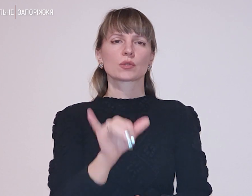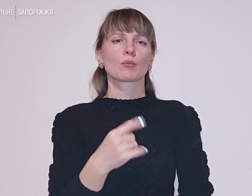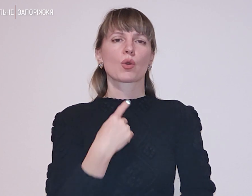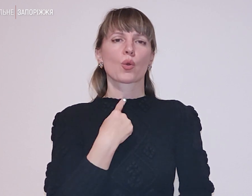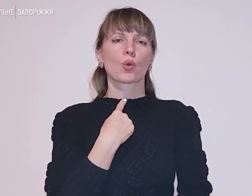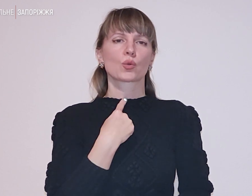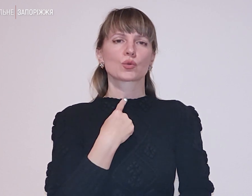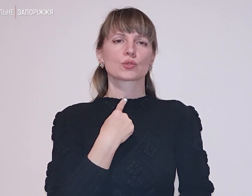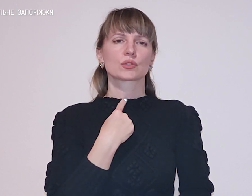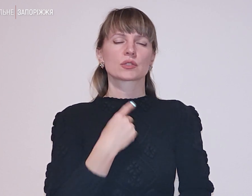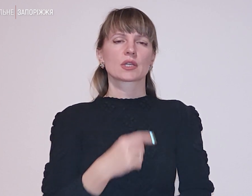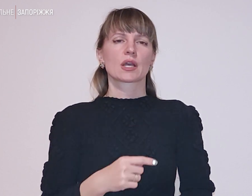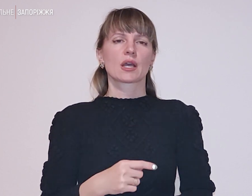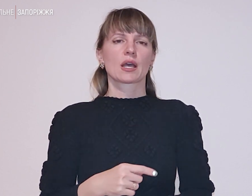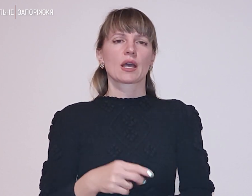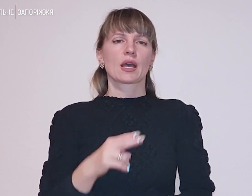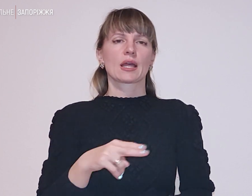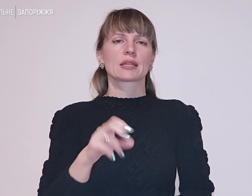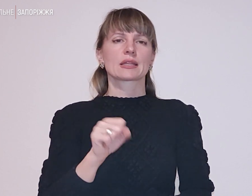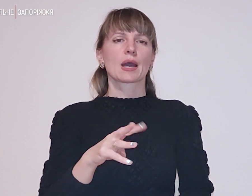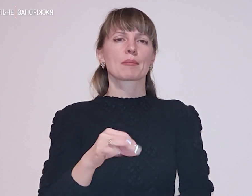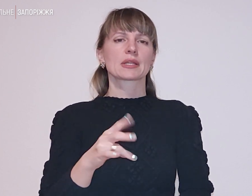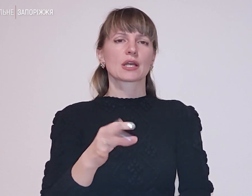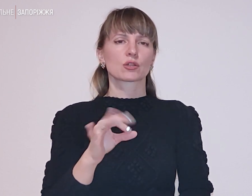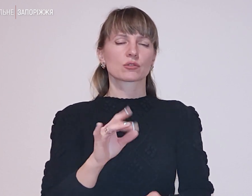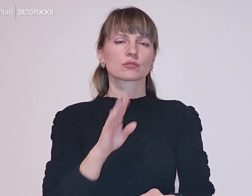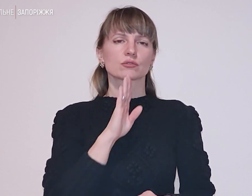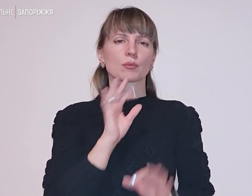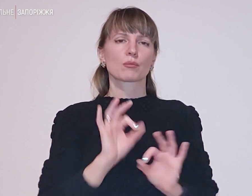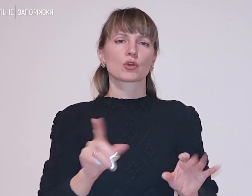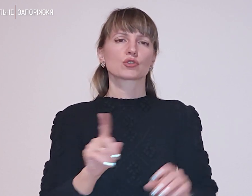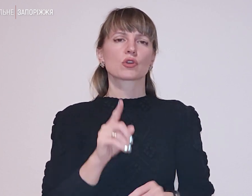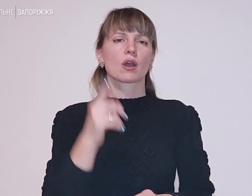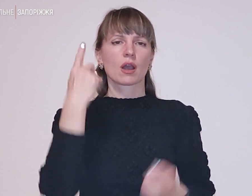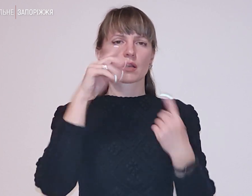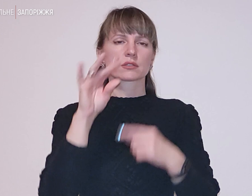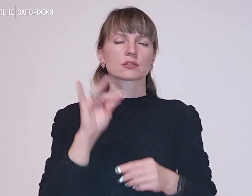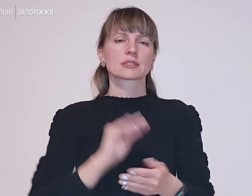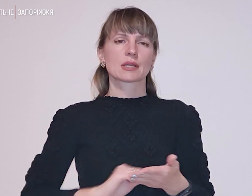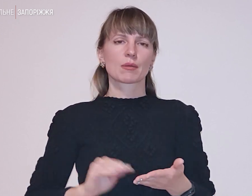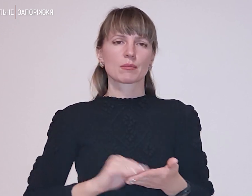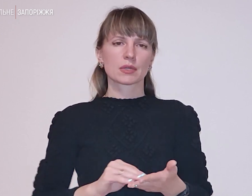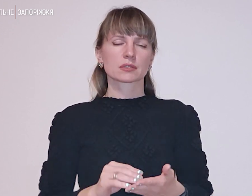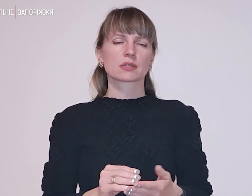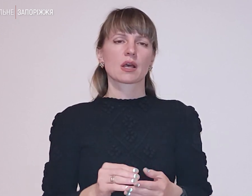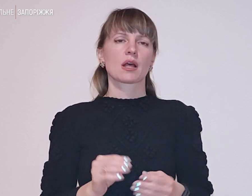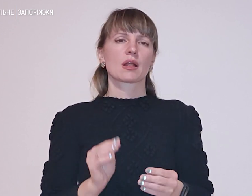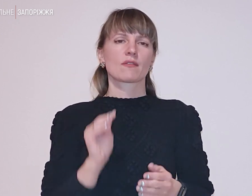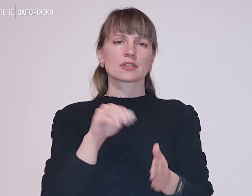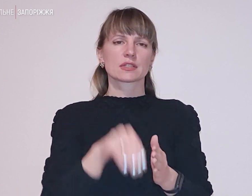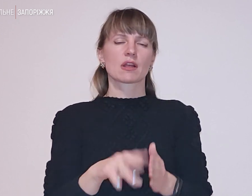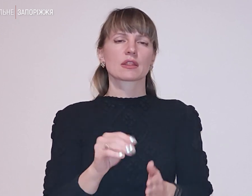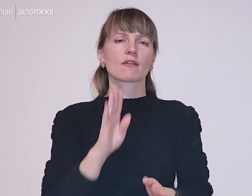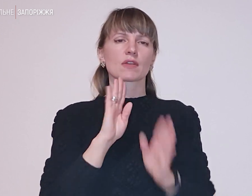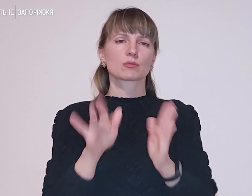голос!» Світлана Демиденко пояснює, після того, як казку записали, їх завантажують на фейсбук-сторінку центру і на